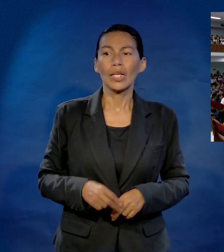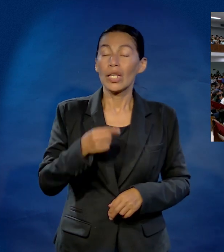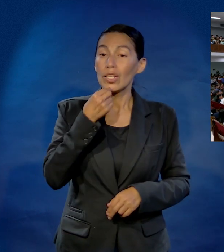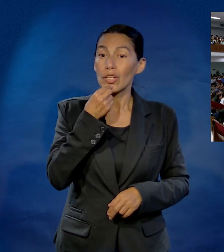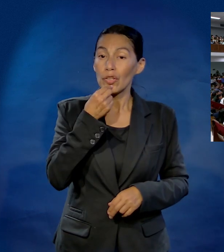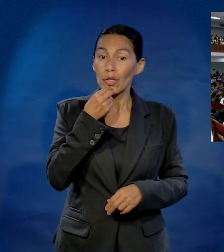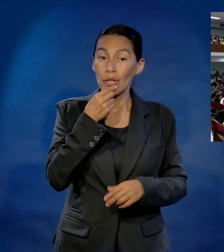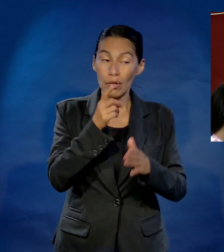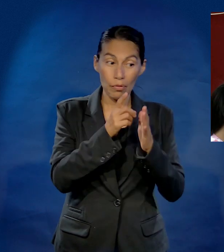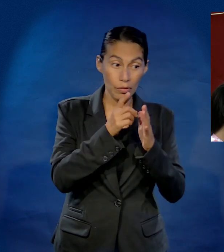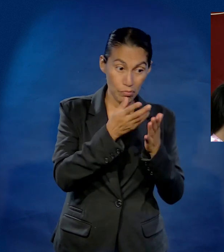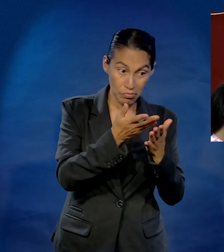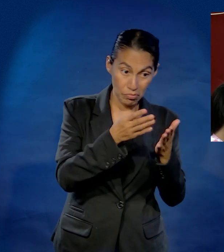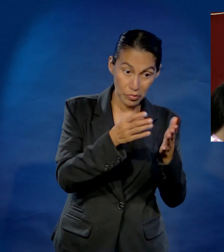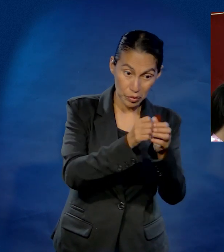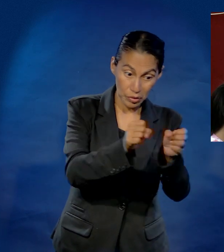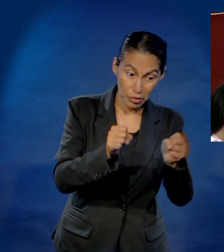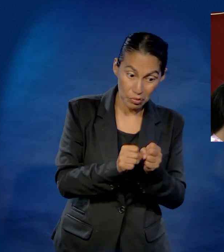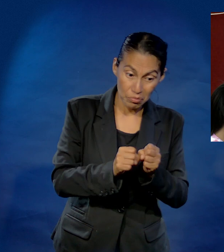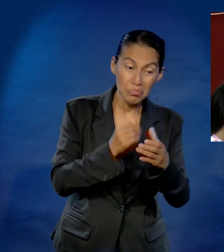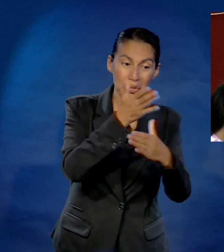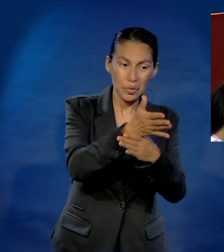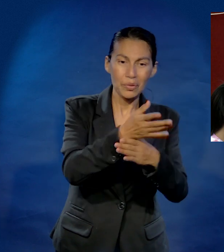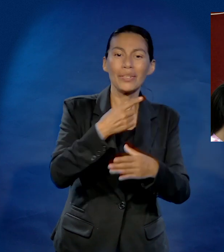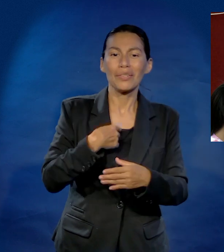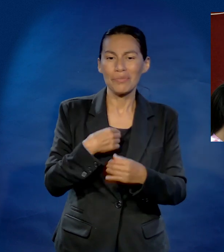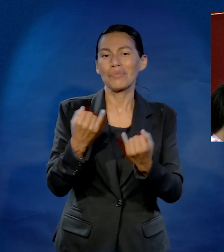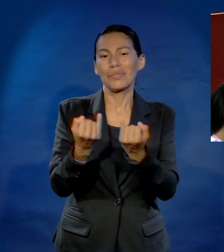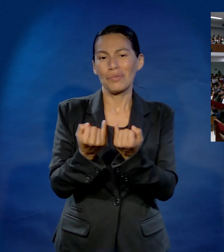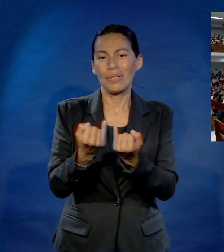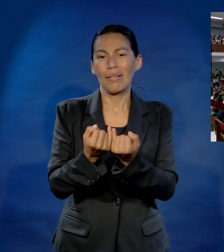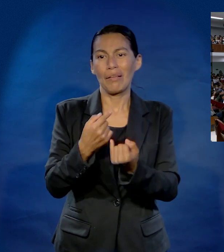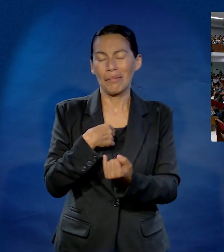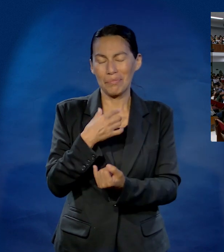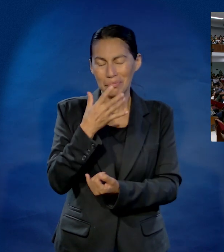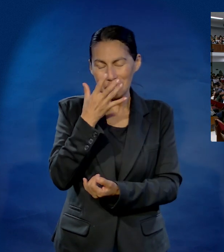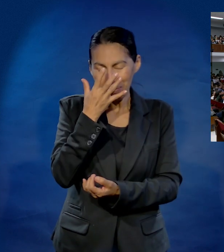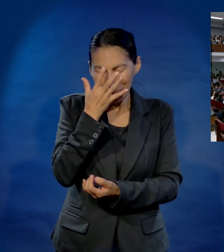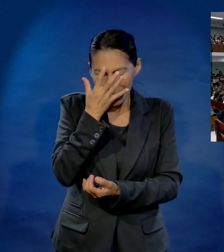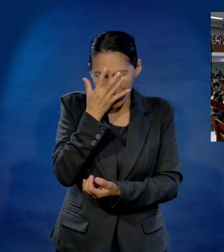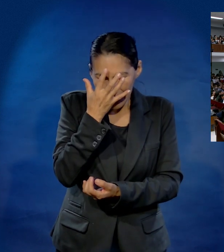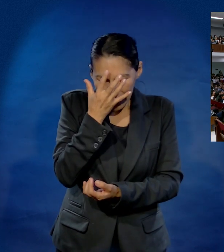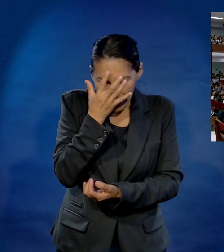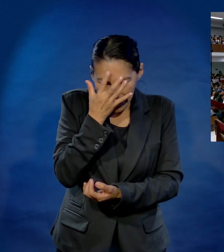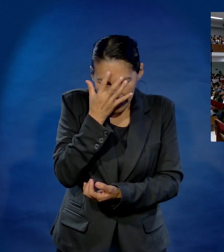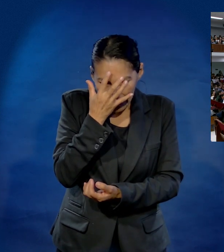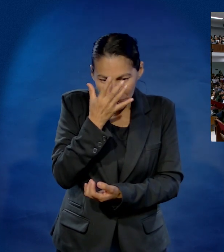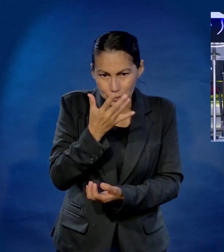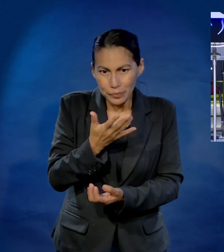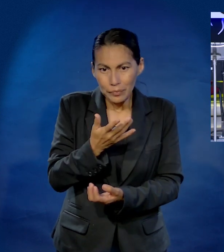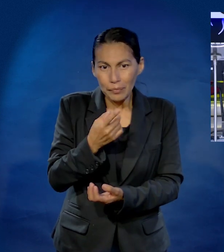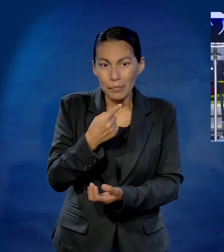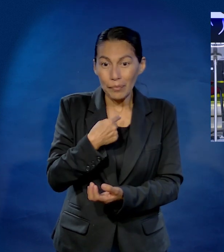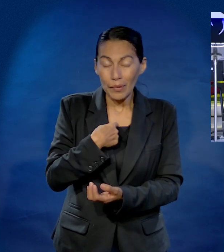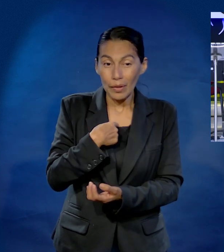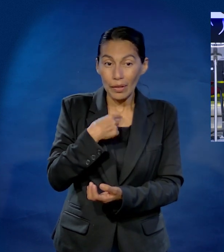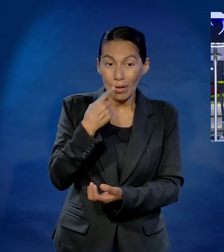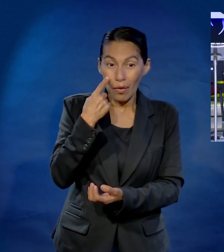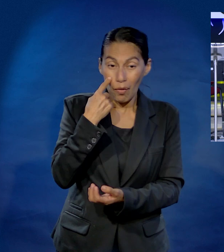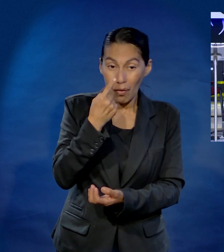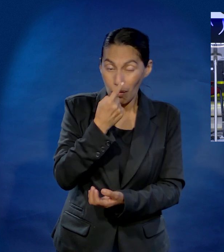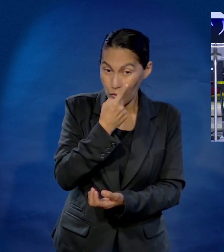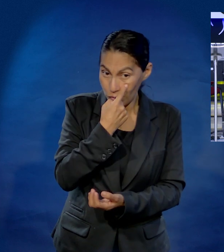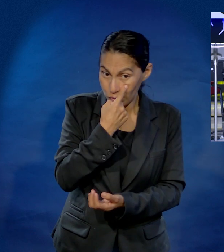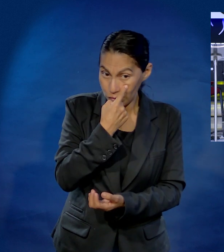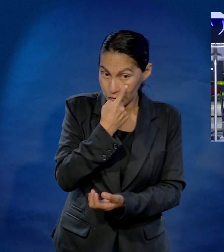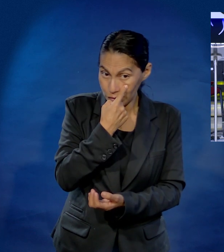Hasta que llegamos a la parte superior. El niño entró a su departamento y yo también